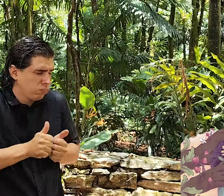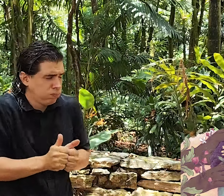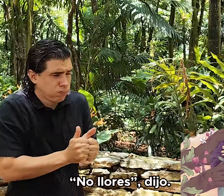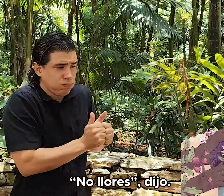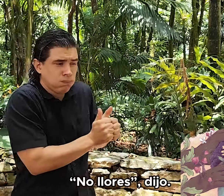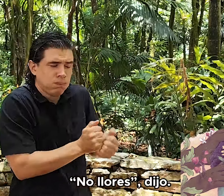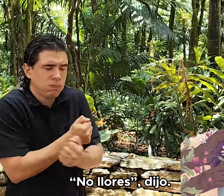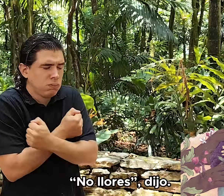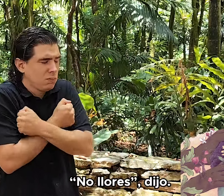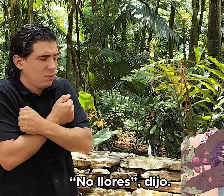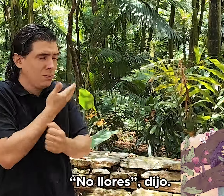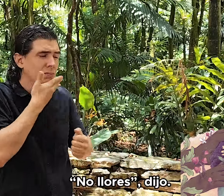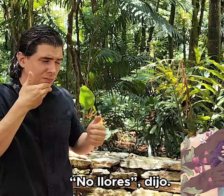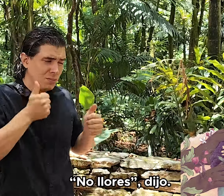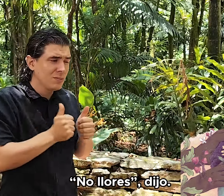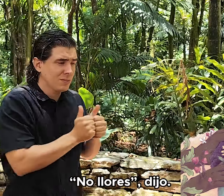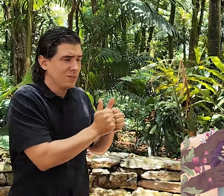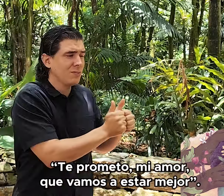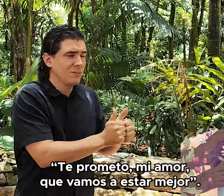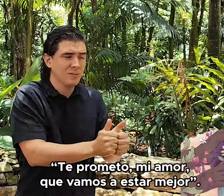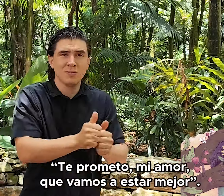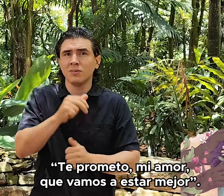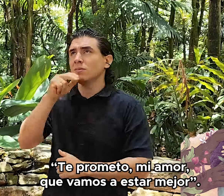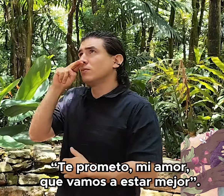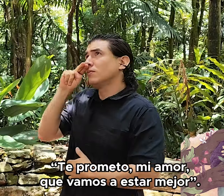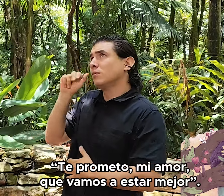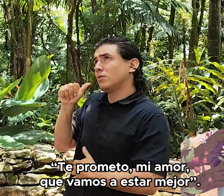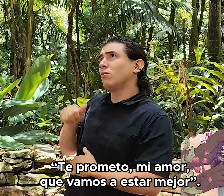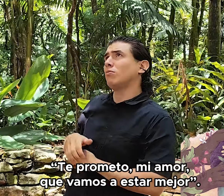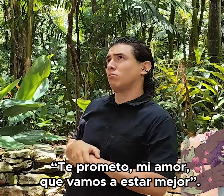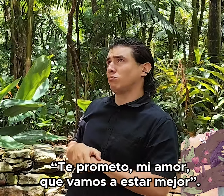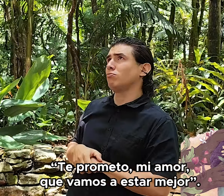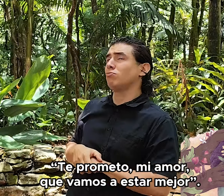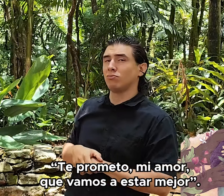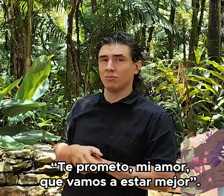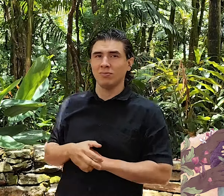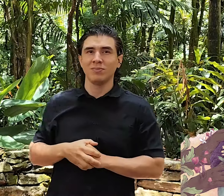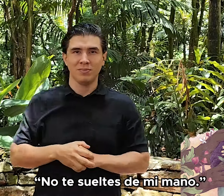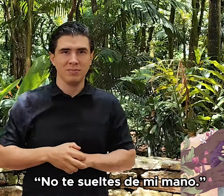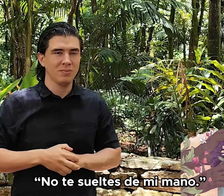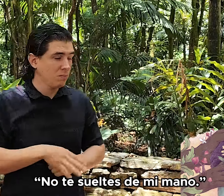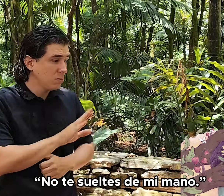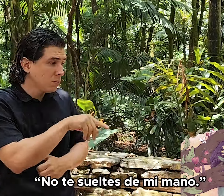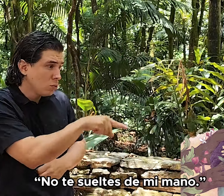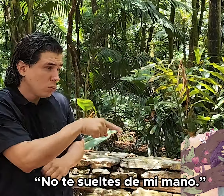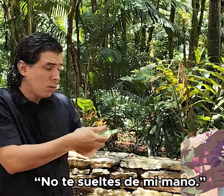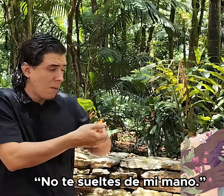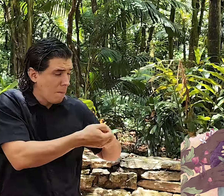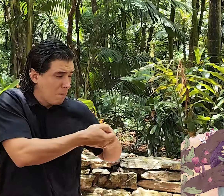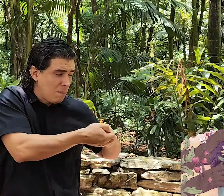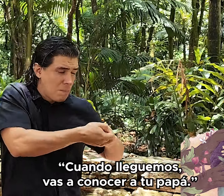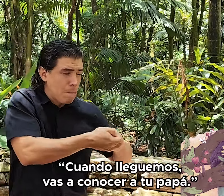No llores, dijo. Te prometo, mi amor, que vamos a estar mejor. No te sueltes de mi mano. Cuando